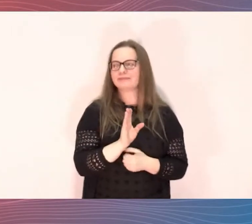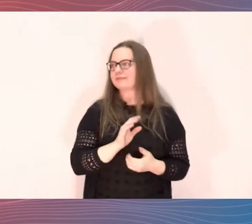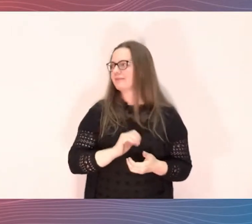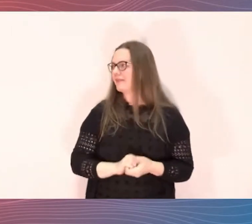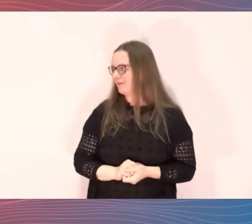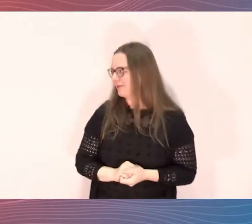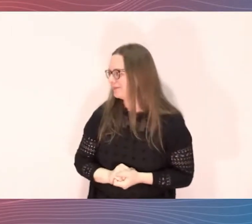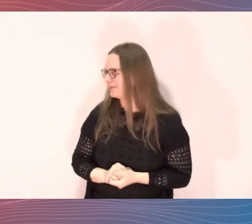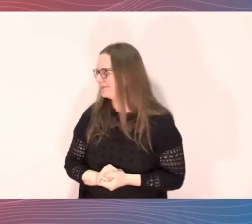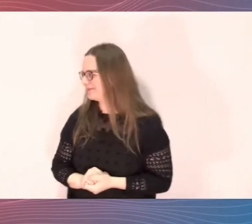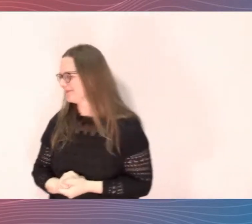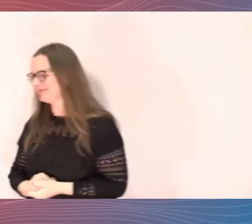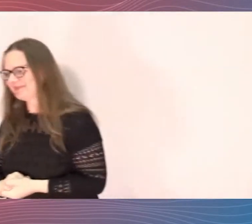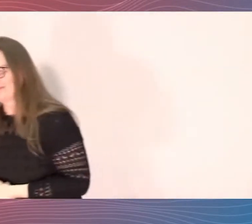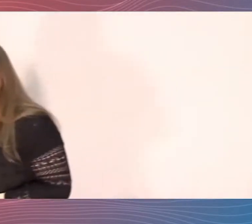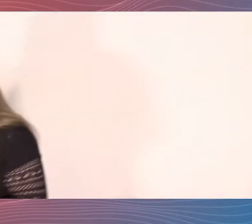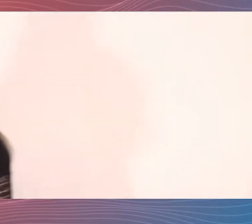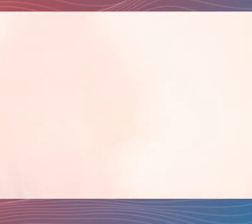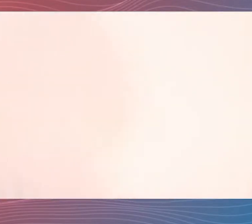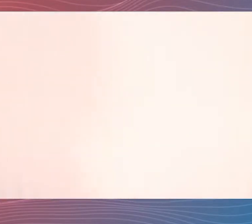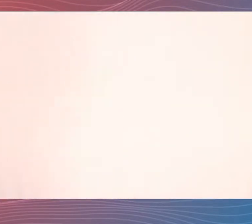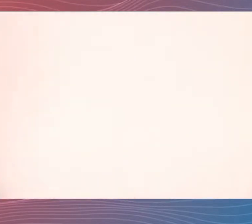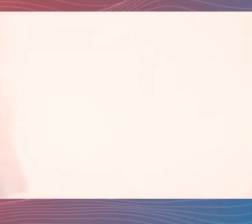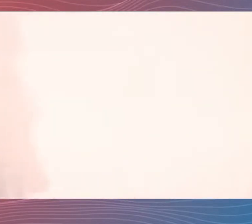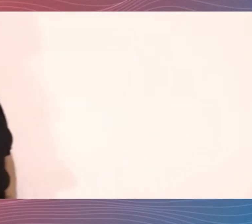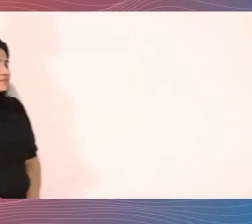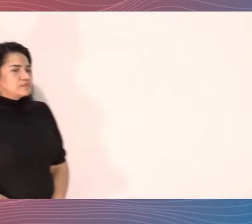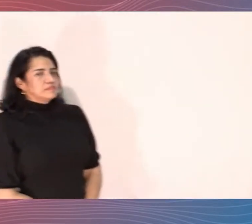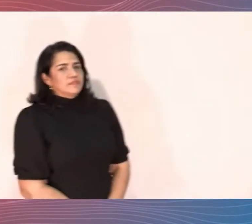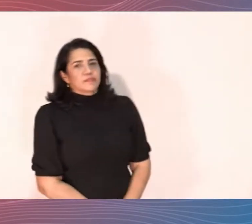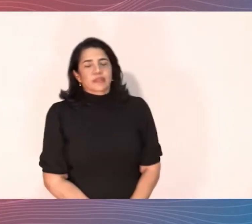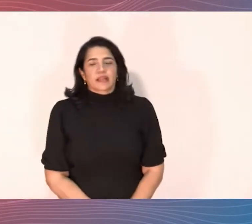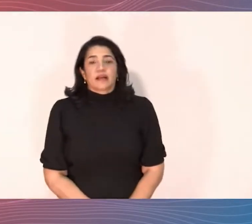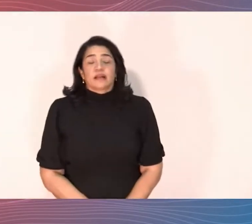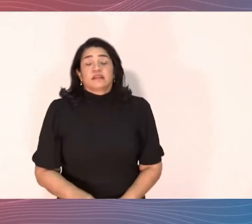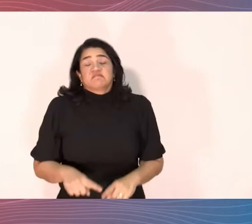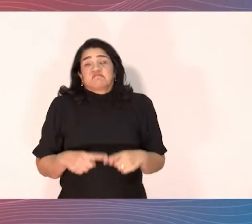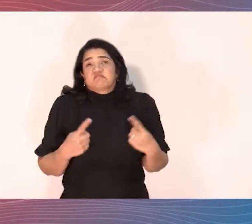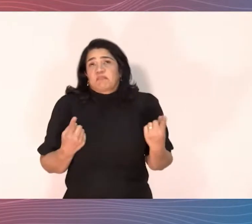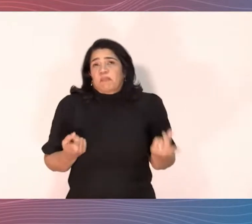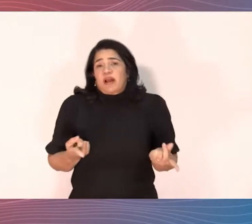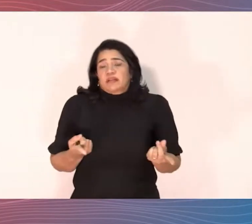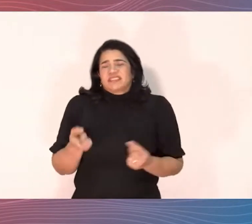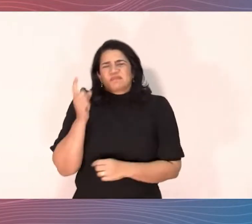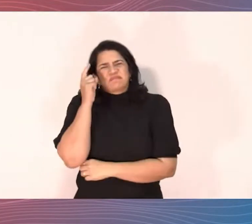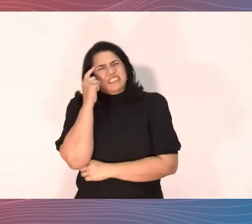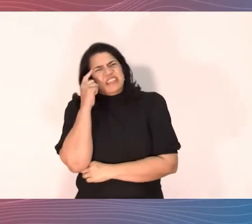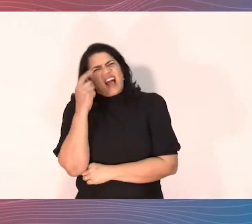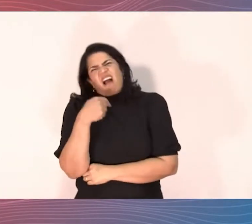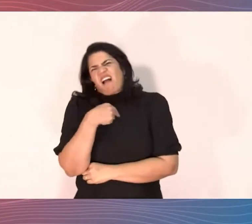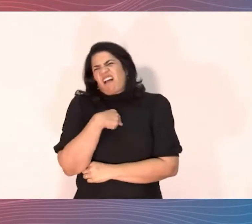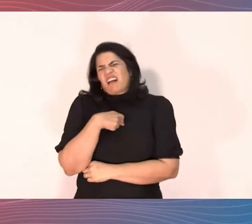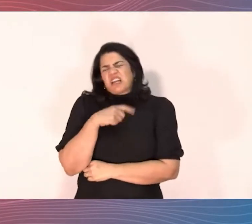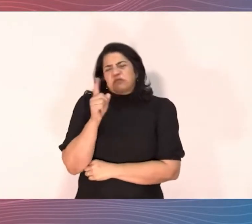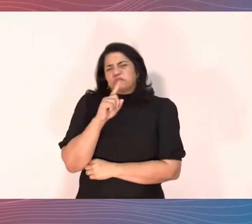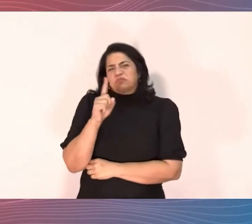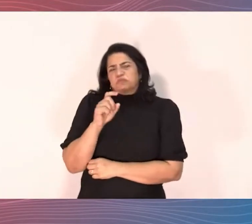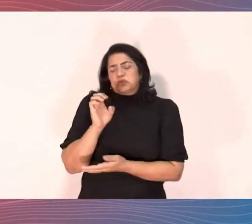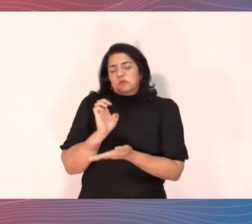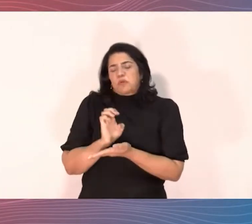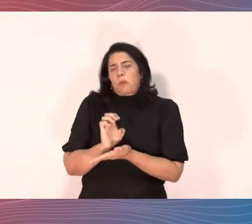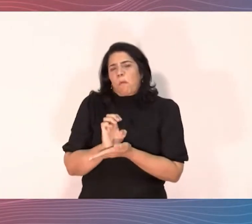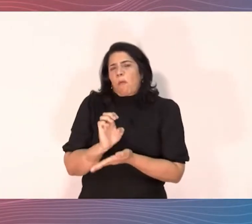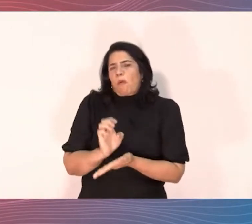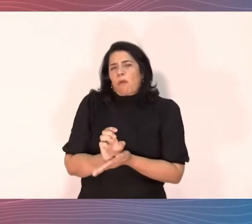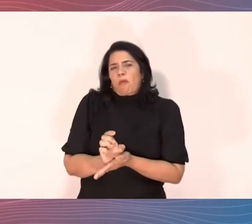Ah, mas você não é comportor, você não é seapista, mas você não pode também estar imerso? Você tem